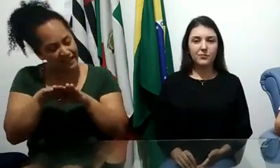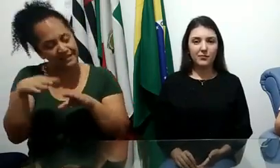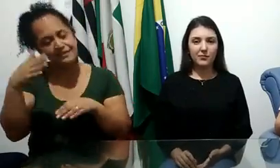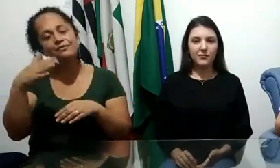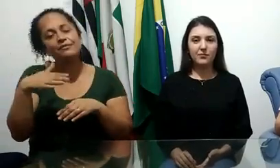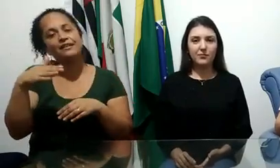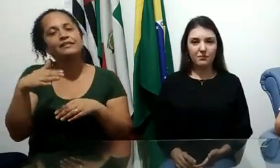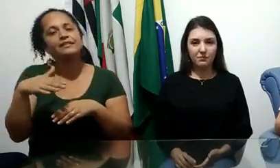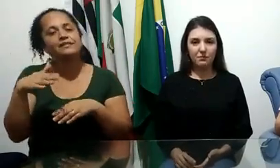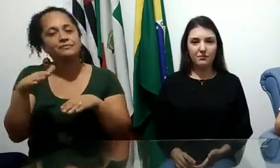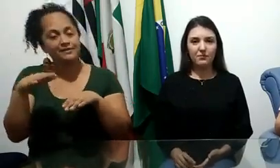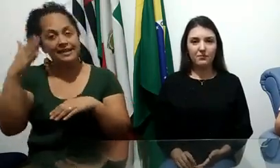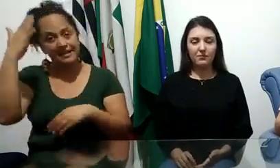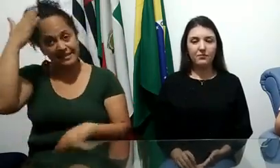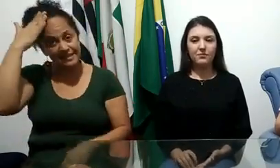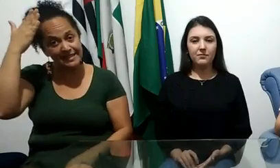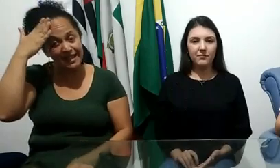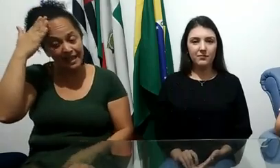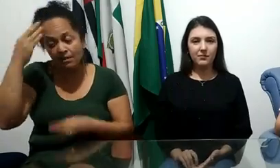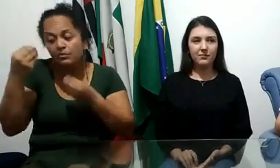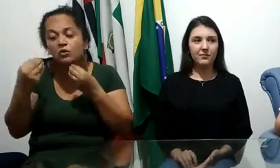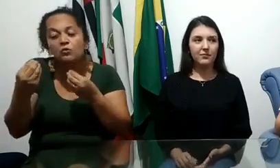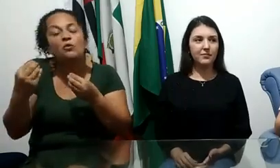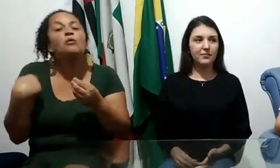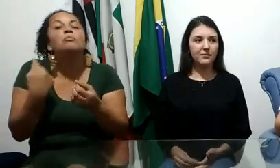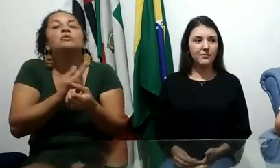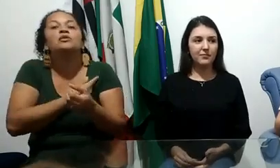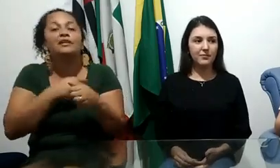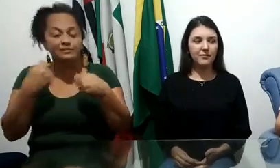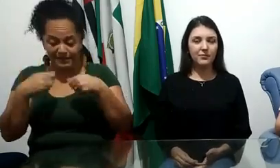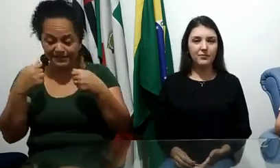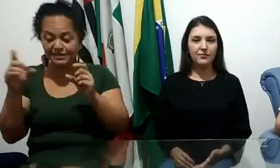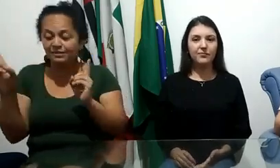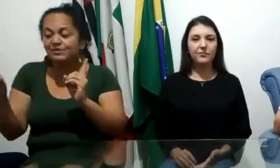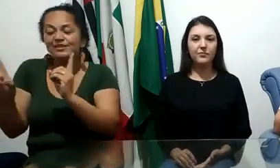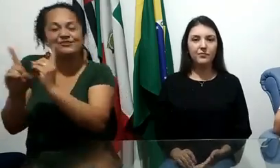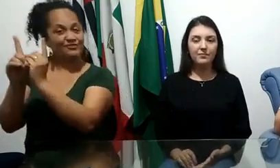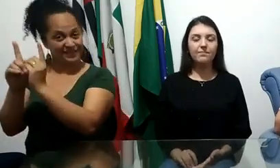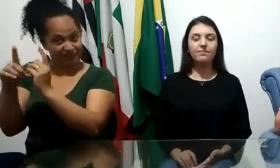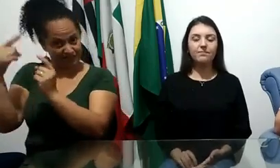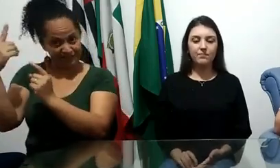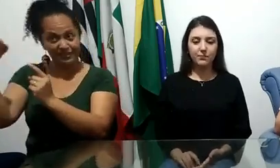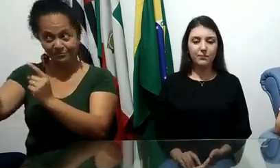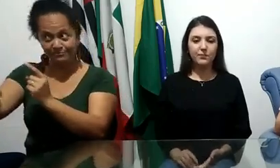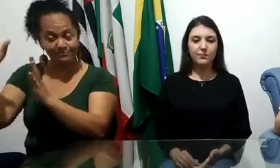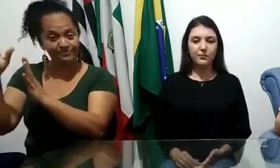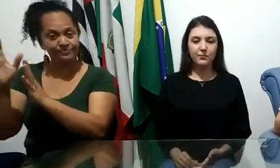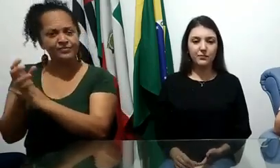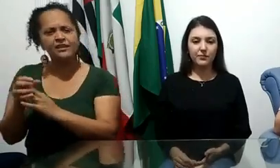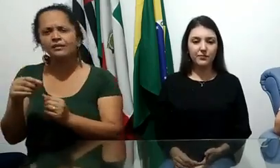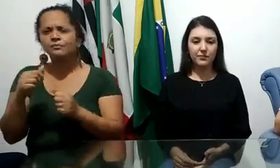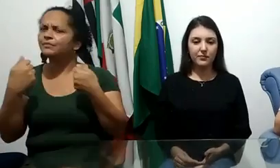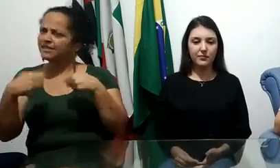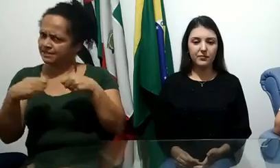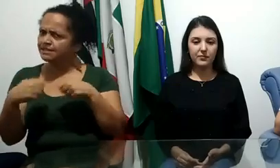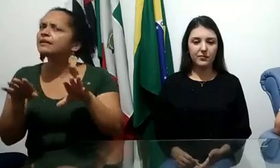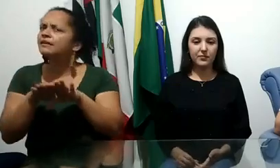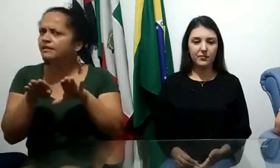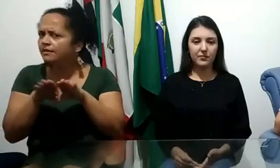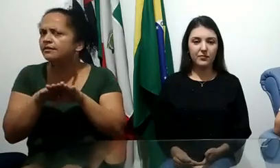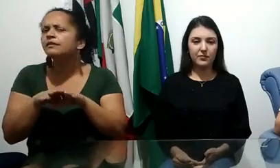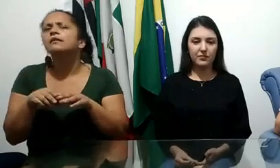esse sentimento de falar assim, Espírito Santo, o que você quer que eu faça? Não é aquilo que eu quero. O que eu